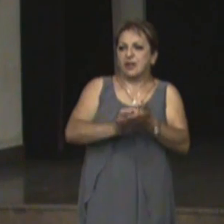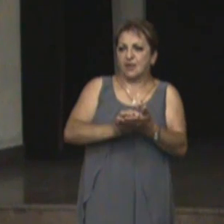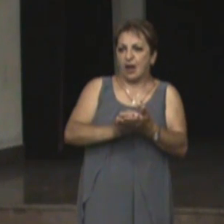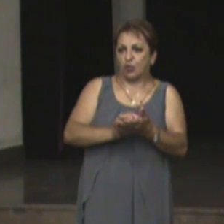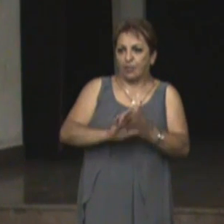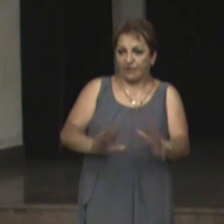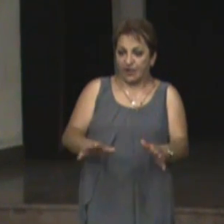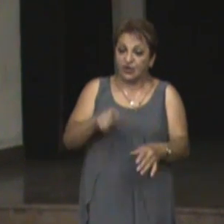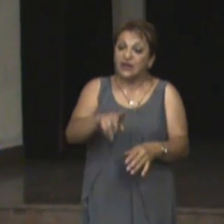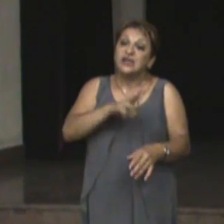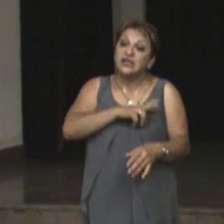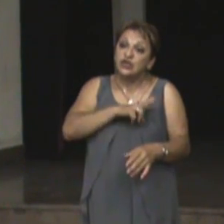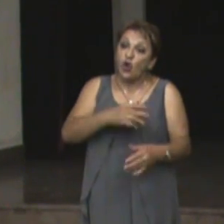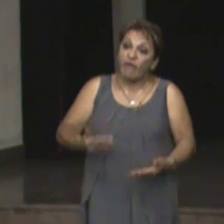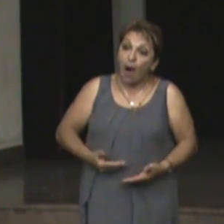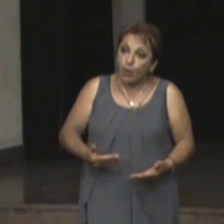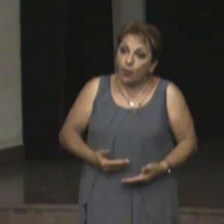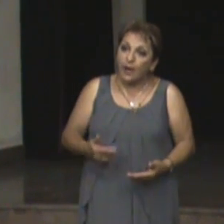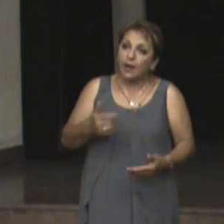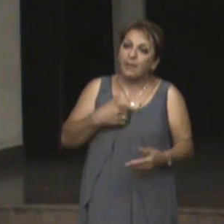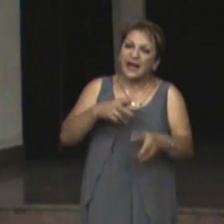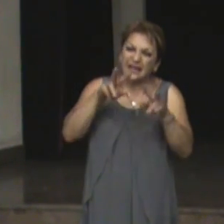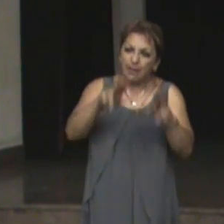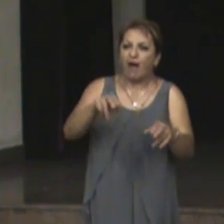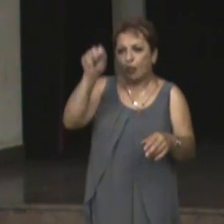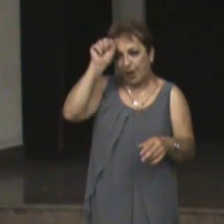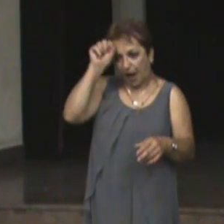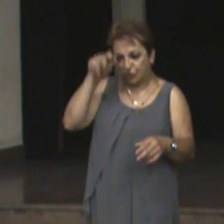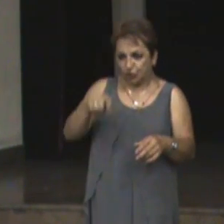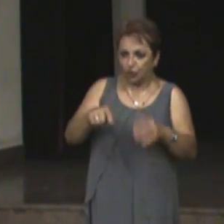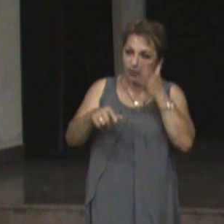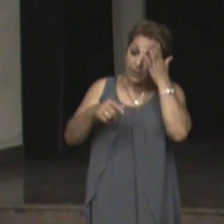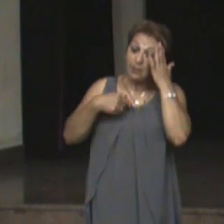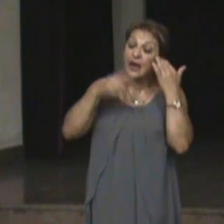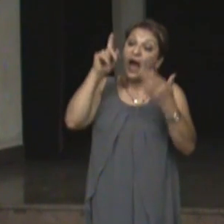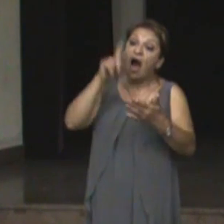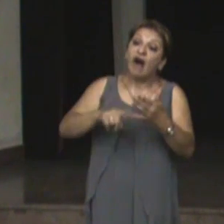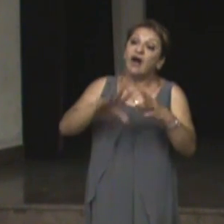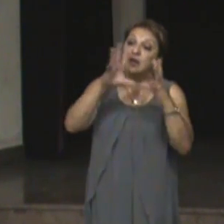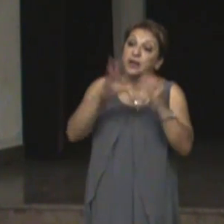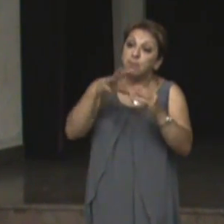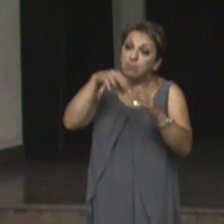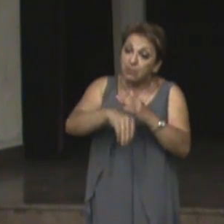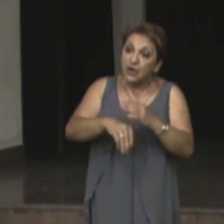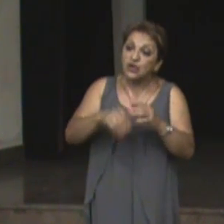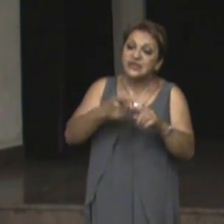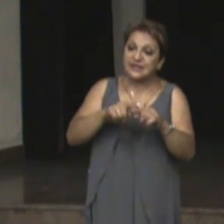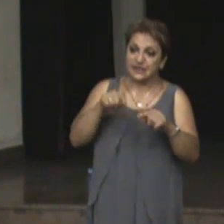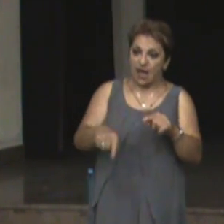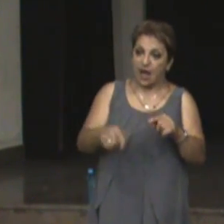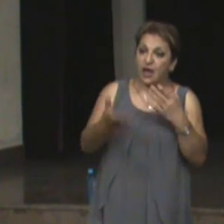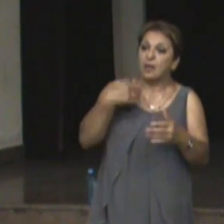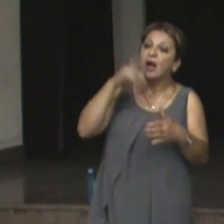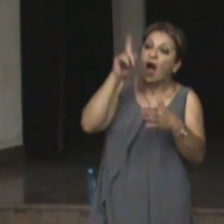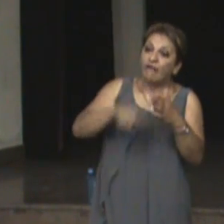որովհետև այդ սիրով ապրելով է, որ մենք պիտի նմանենք Աստծուն, և մեր հավատքի ամբողջ խորհուրդը այս է, որ եթե մենք հավատում